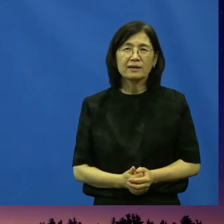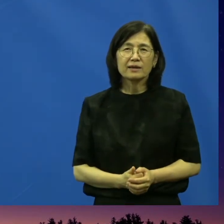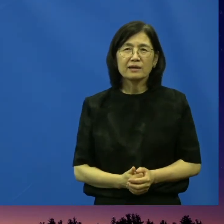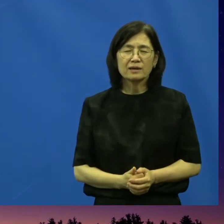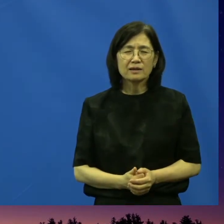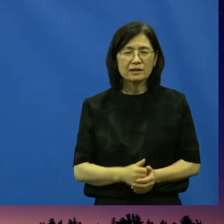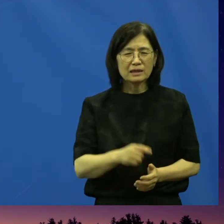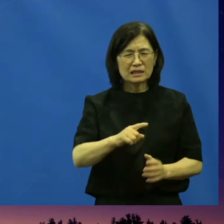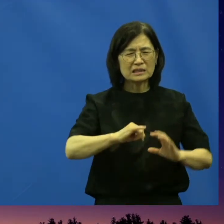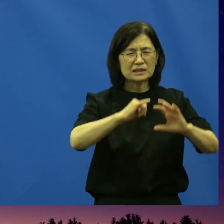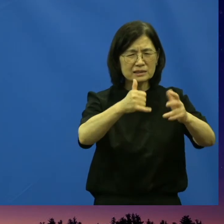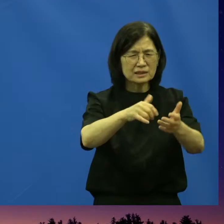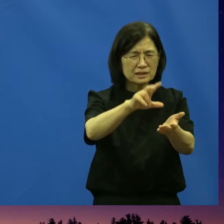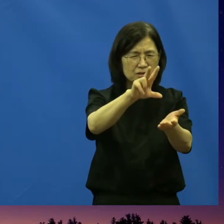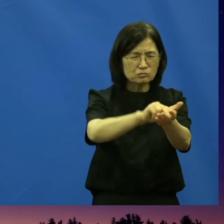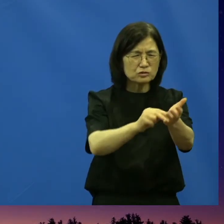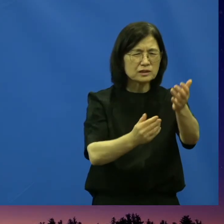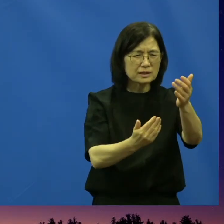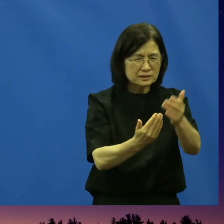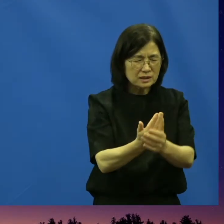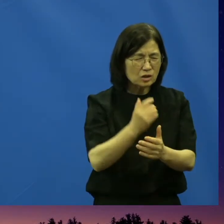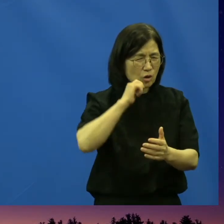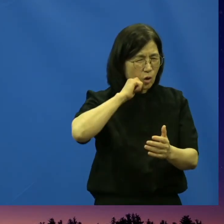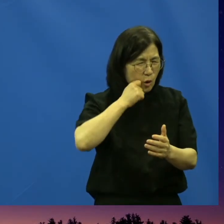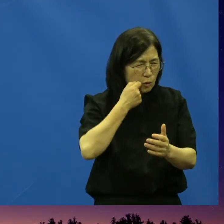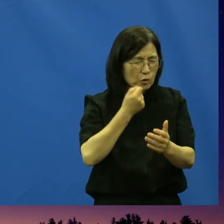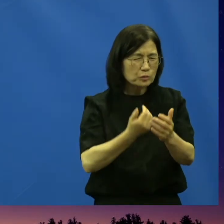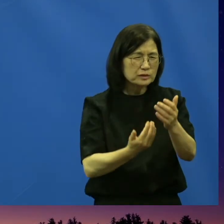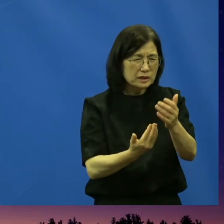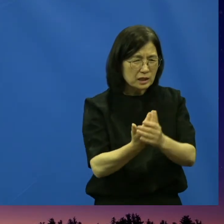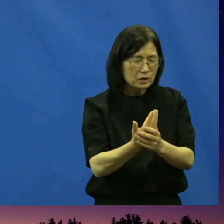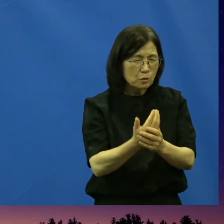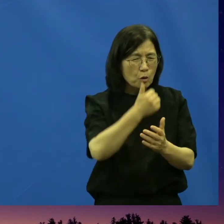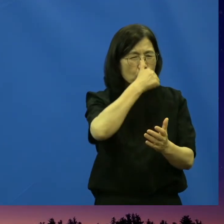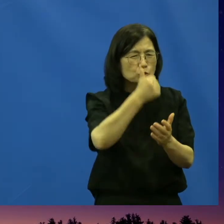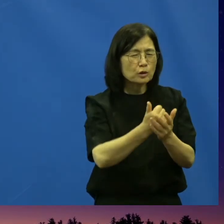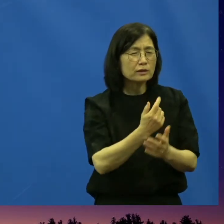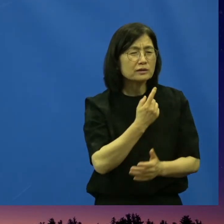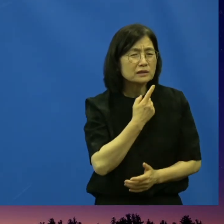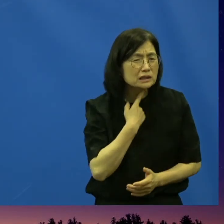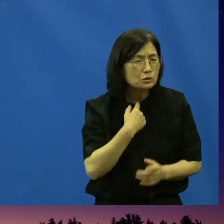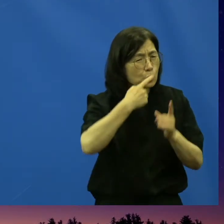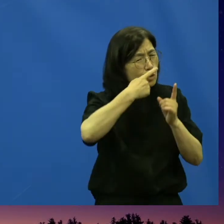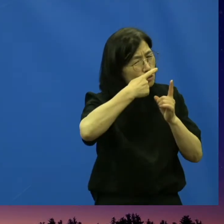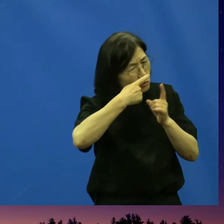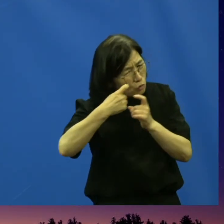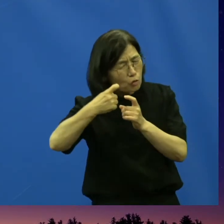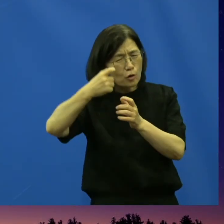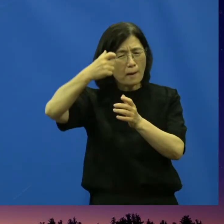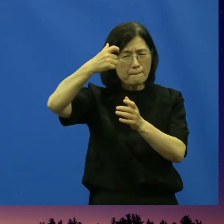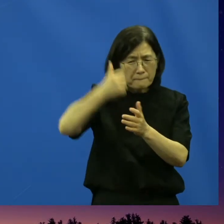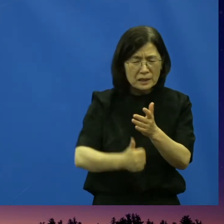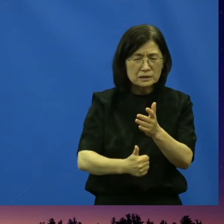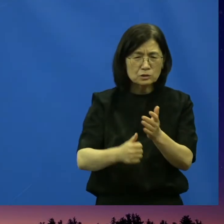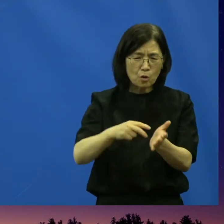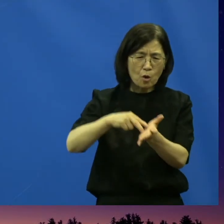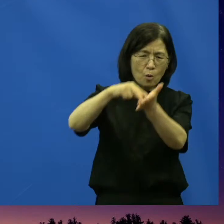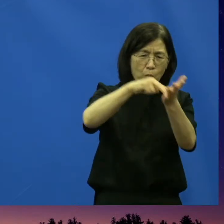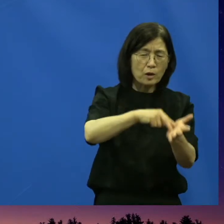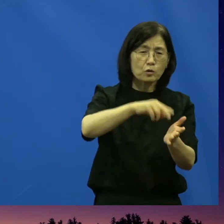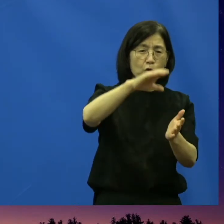생기고 어려움이 생기고 죄를 짓고 유혹을 받고 바닥을 치고 고립되어 있을 때